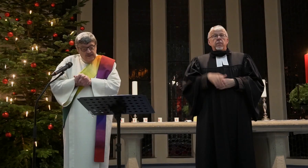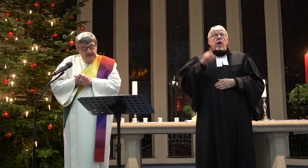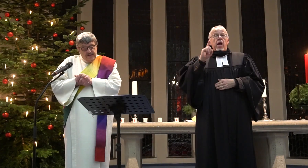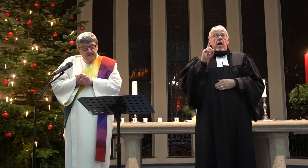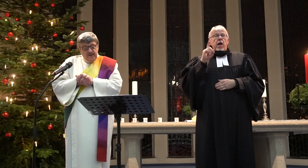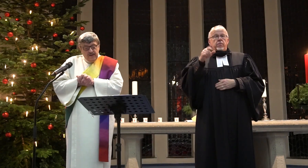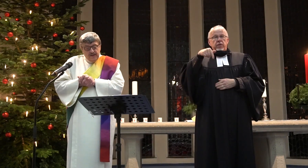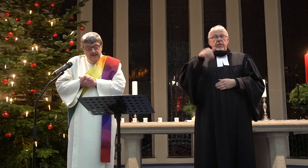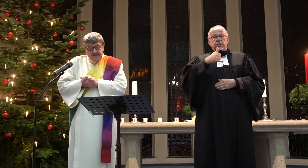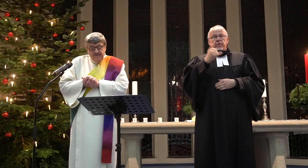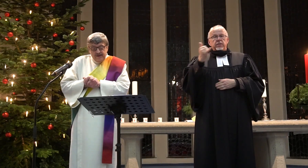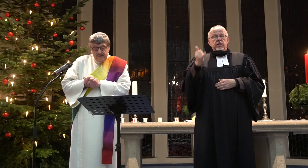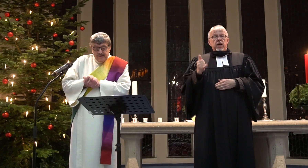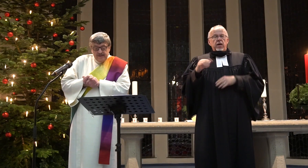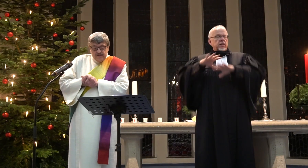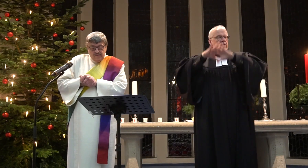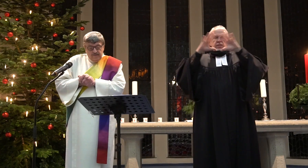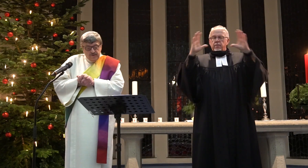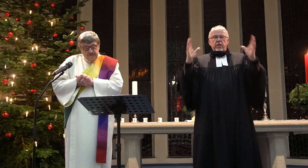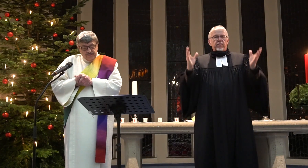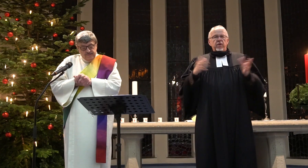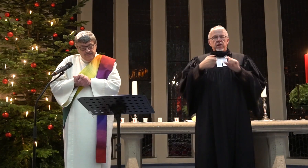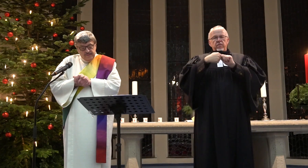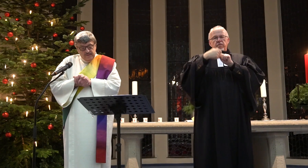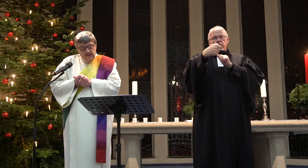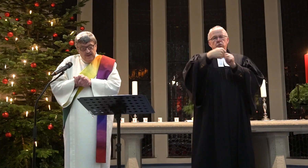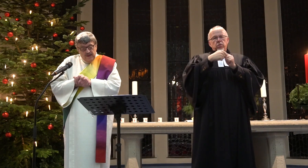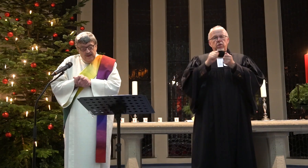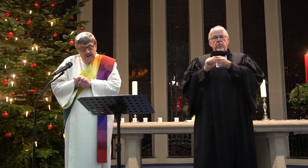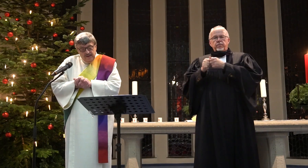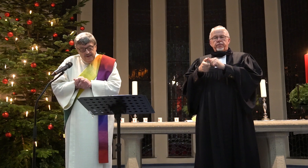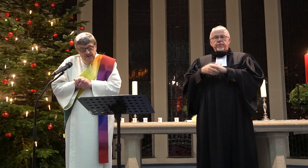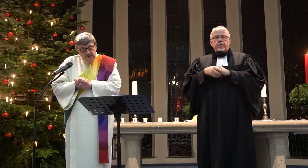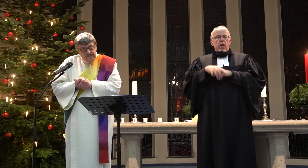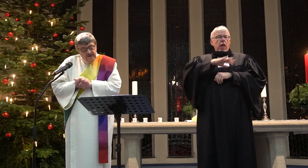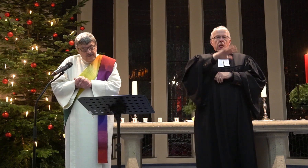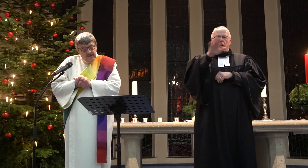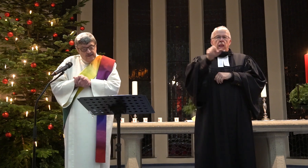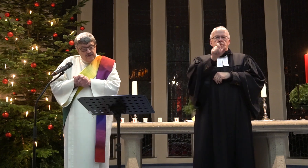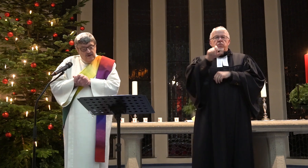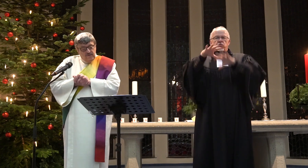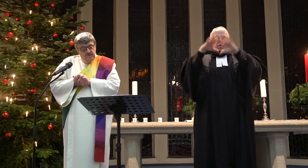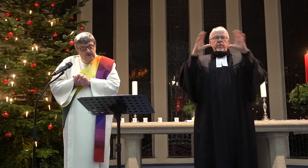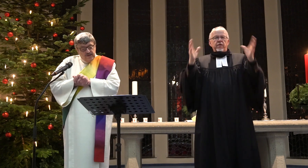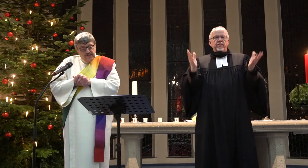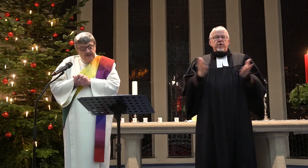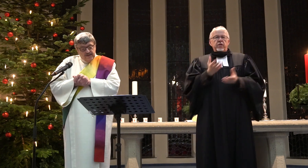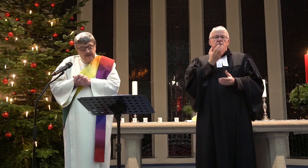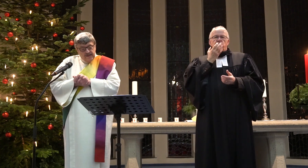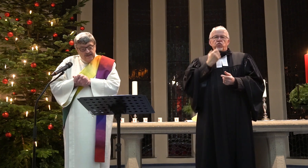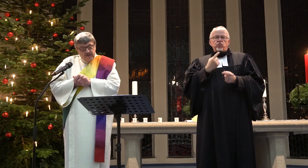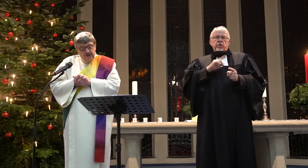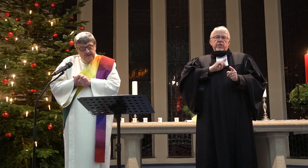Aber in diesem Jahr, die ganze Welt ist verbunden. Alle Menschen auf der Welt wünschen sich